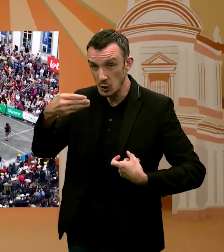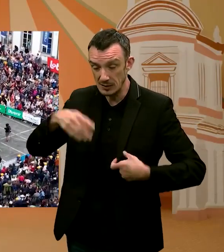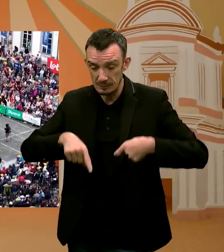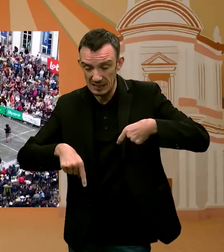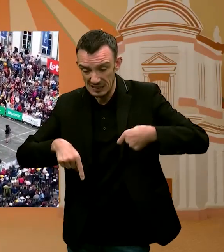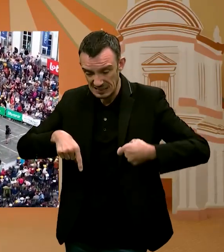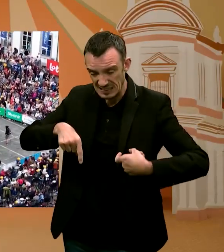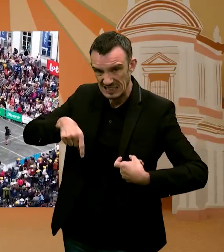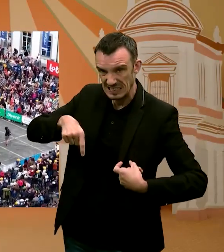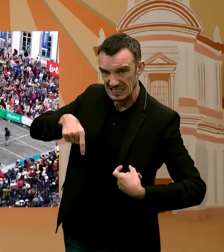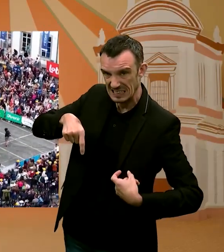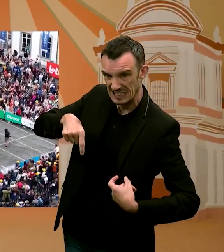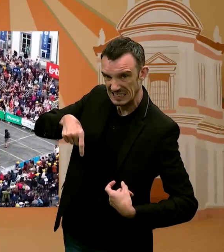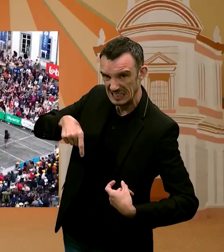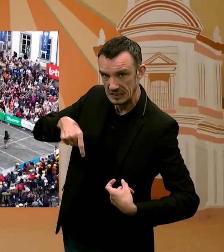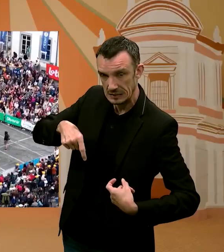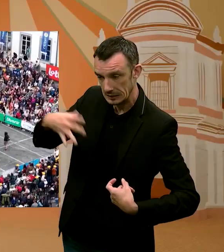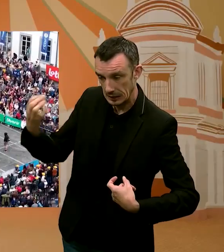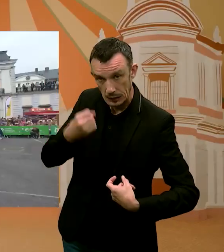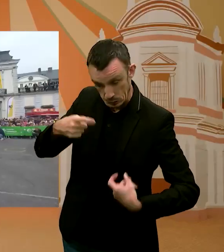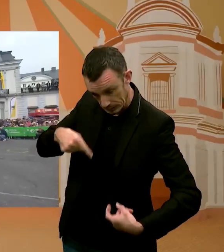l'autre touche le sol avec le genou et il remonte. Et je ne sais plus qui c'était. Les photos